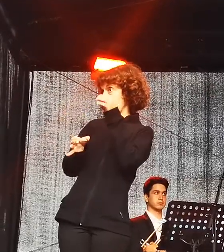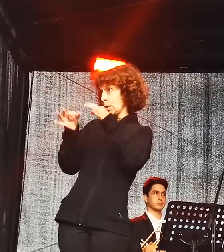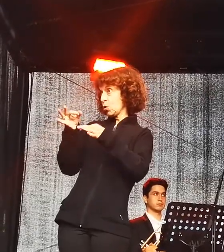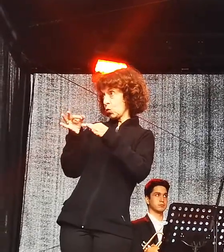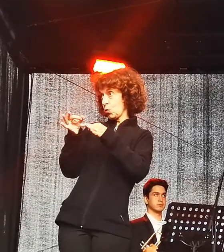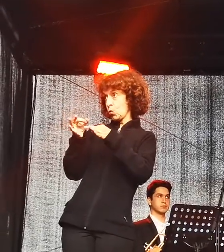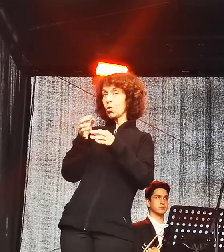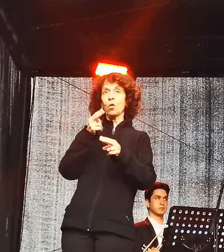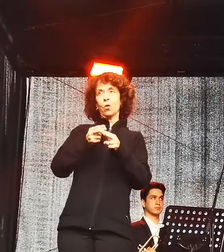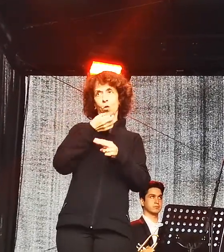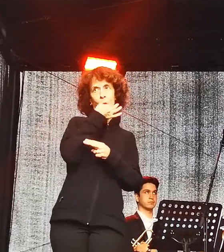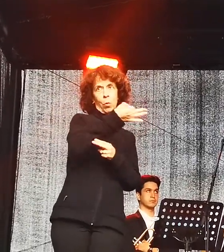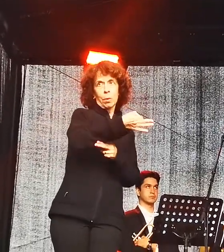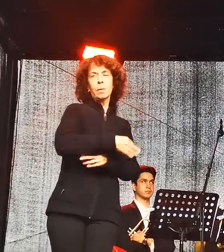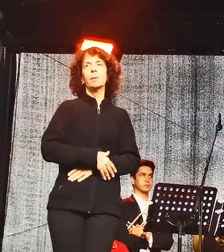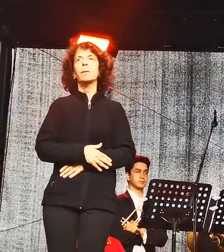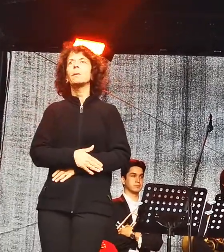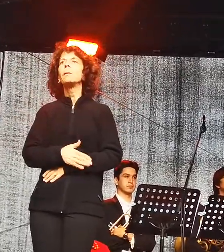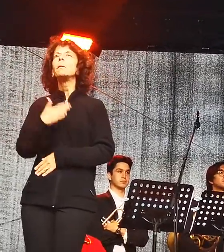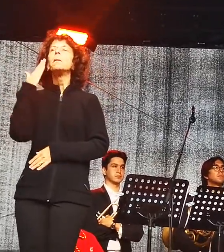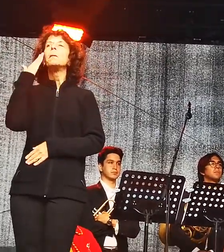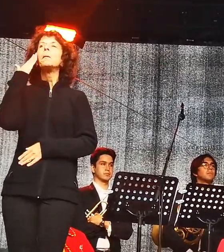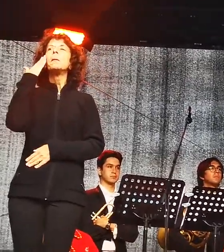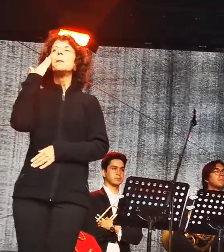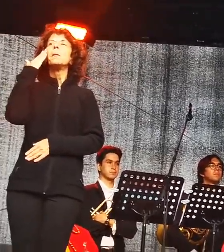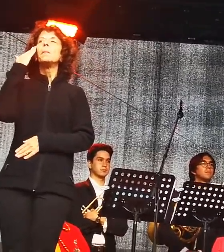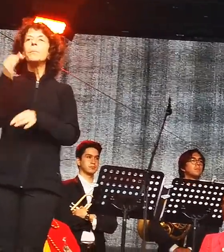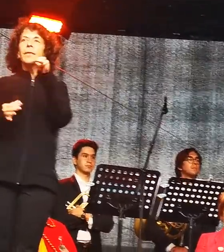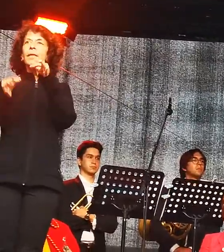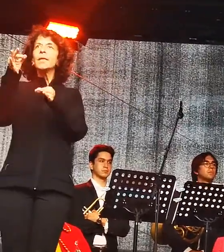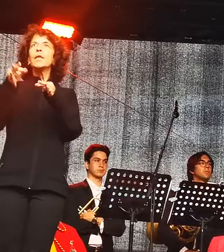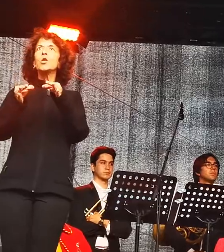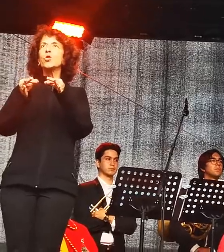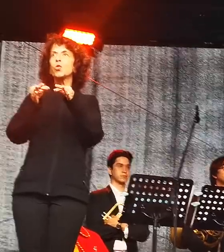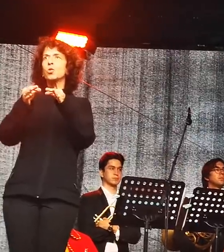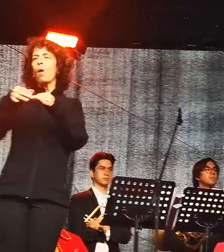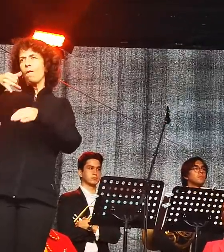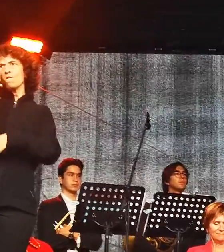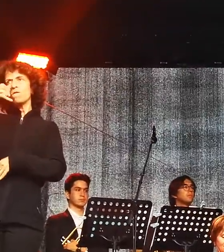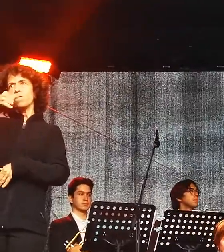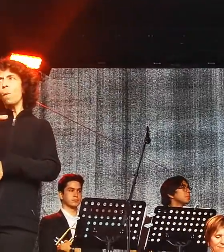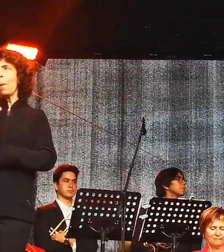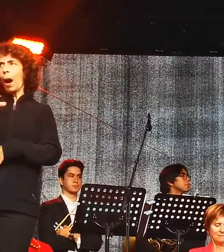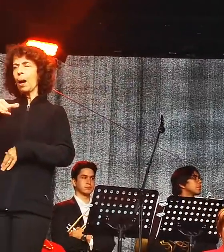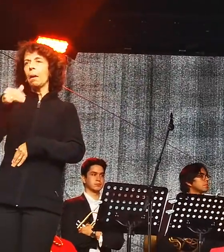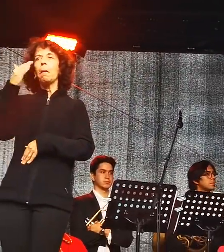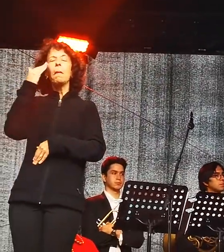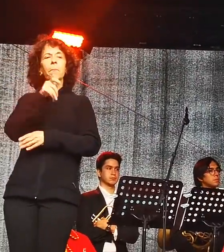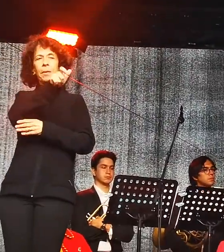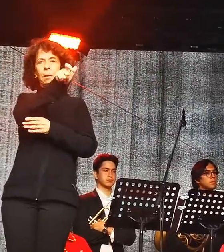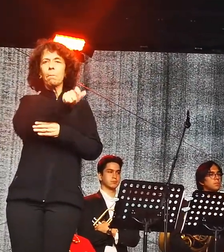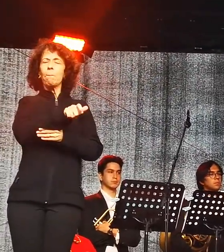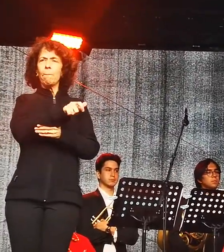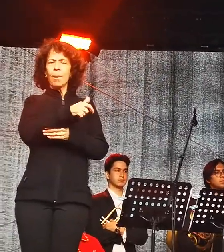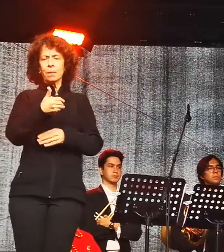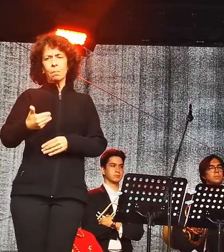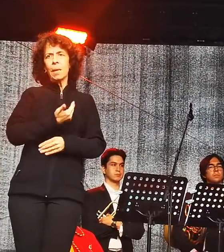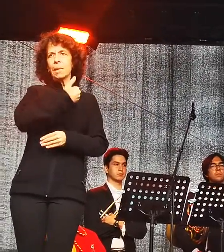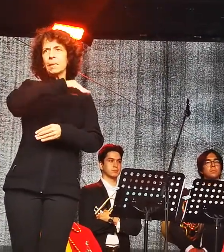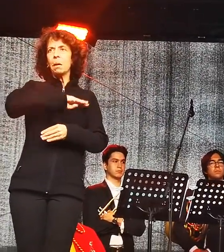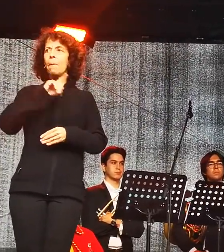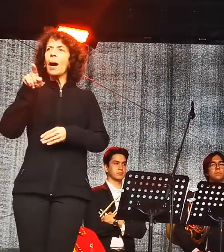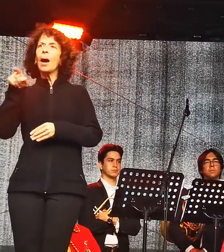dans la vallée. Et si quelqu'un refuse de se soumettre au jugement rendu, et que l'un des confédérés subisse quelques dommages du fait